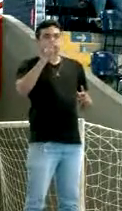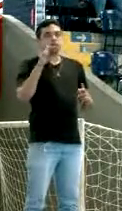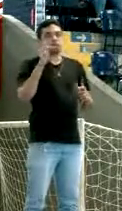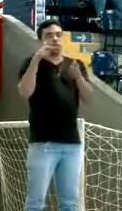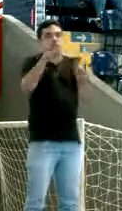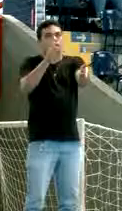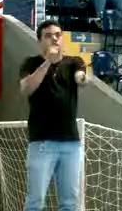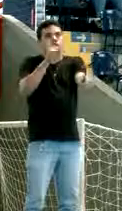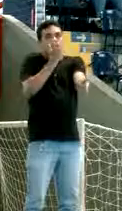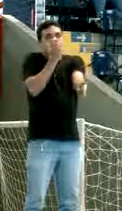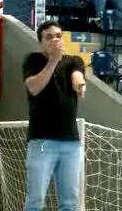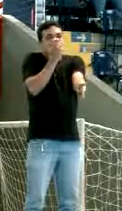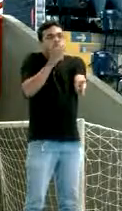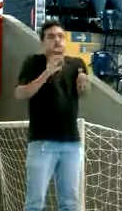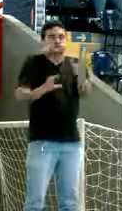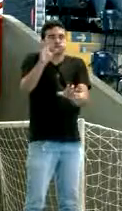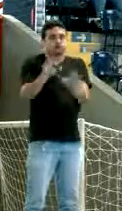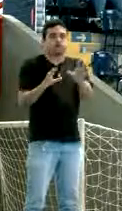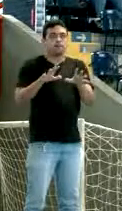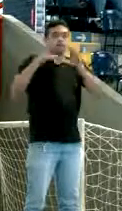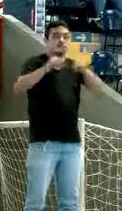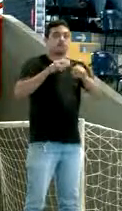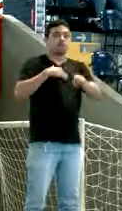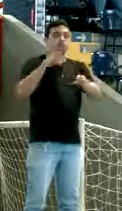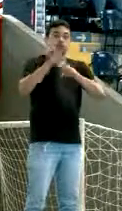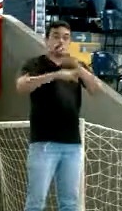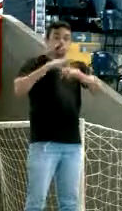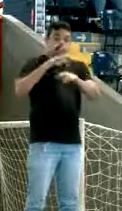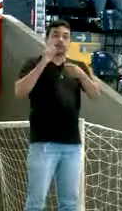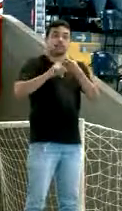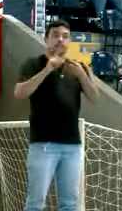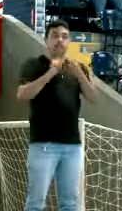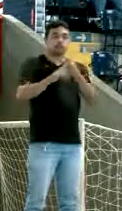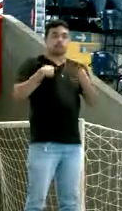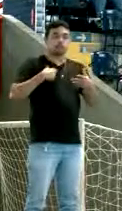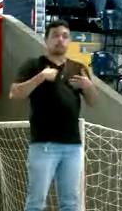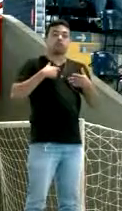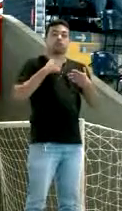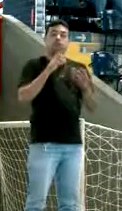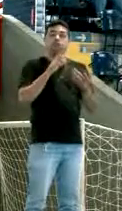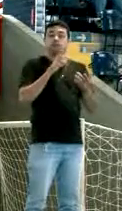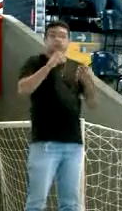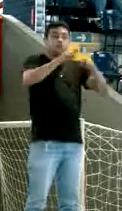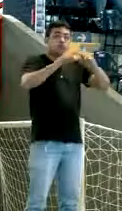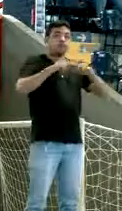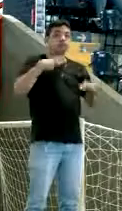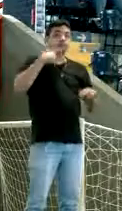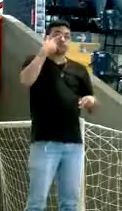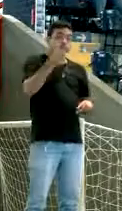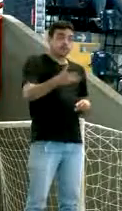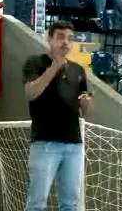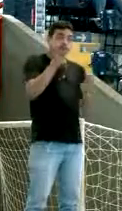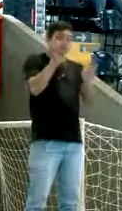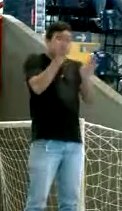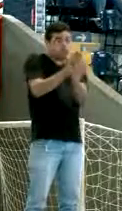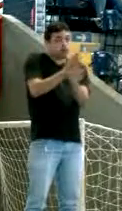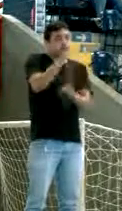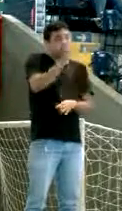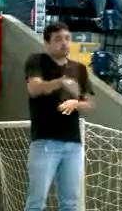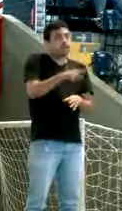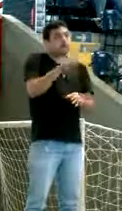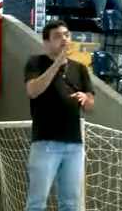cachorra, popozuda, vem aqui pro seu tigrão, vou te dar muita pressão. Dizem que tudo isso é conspiração para